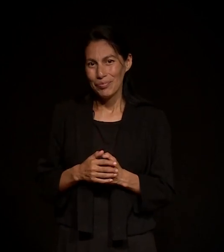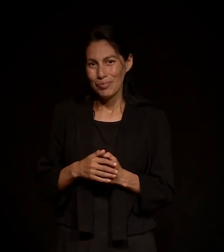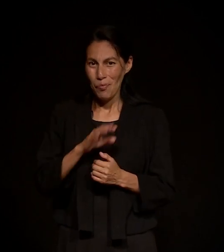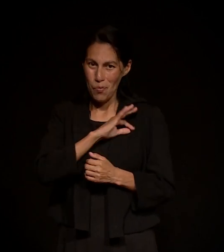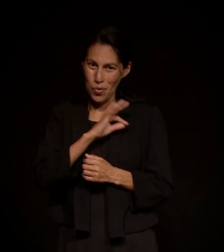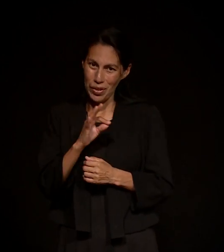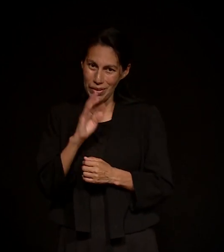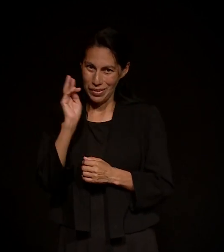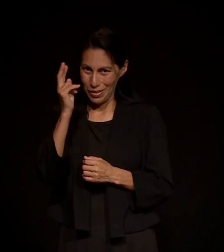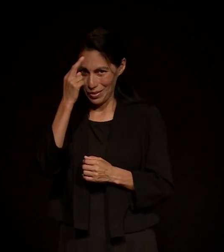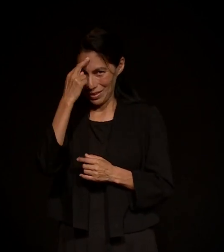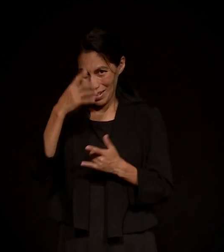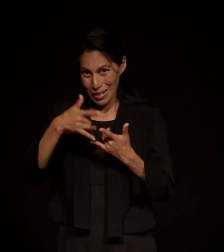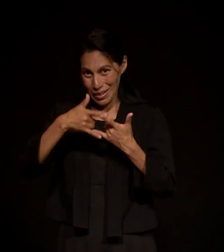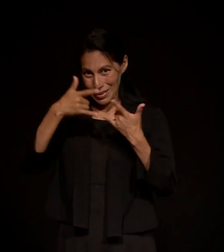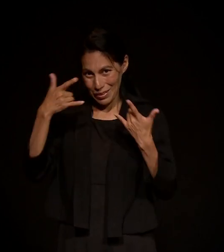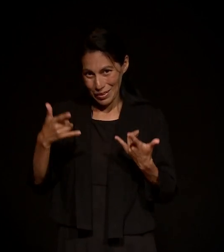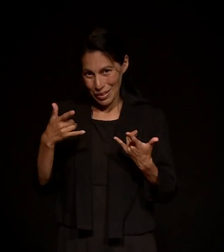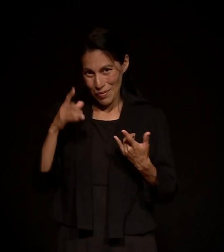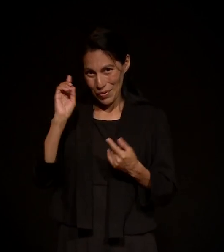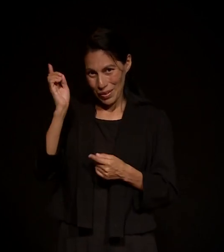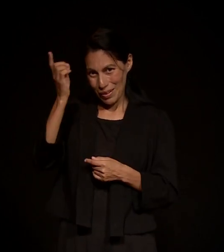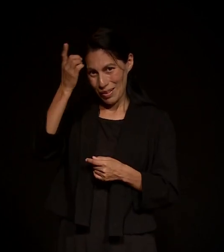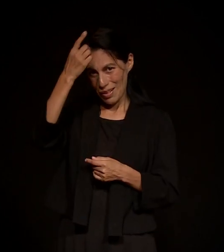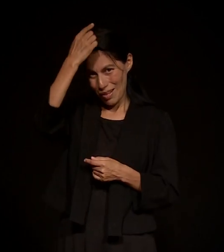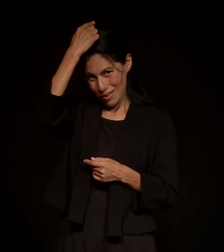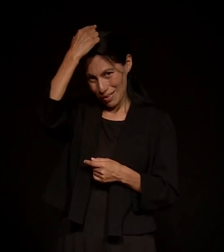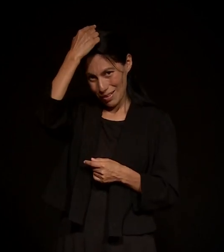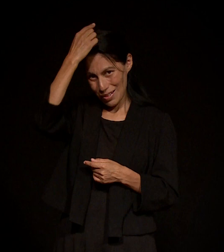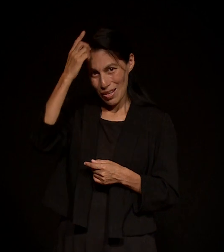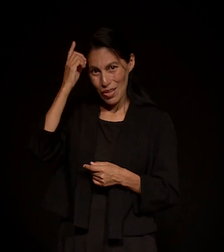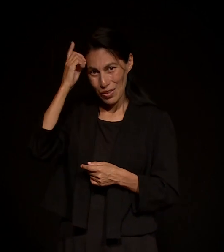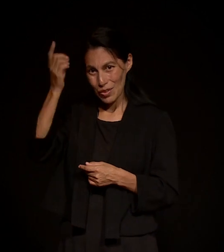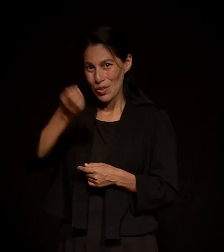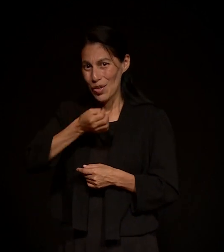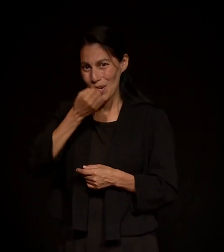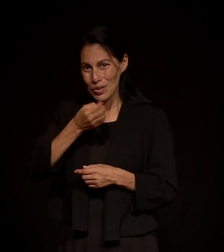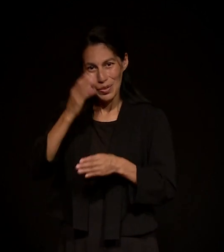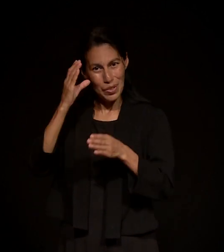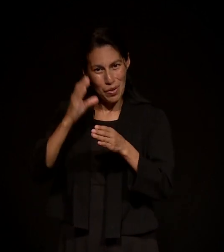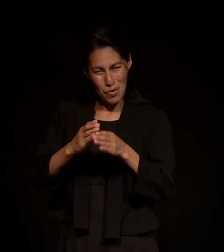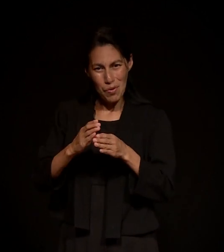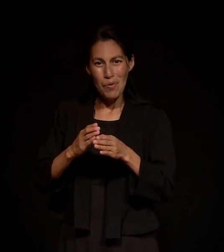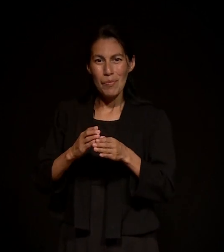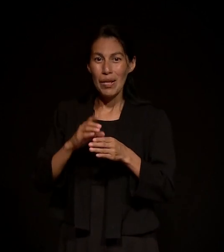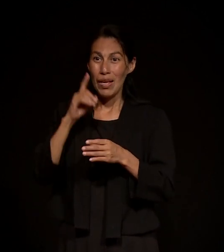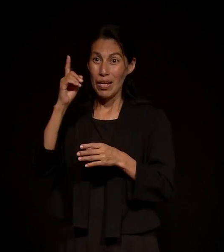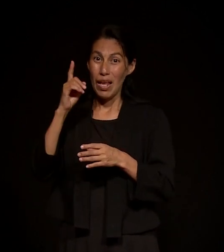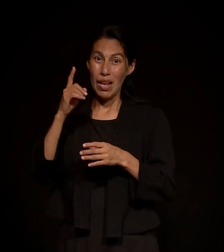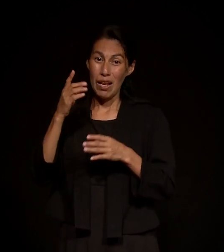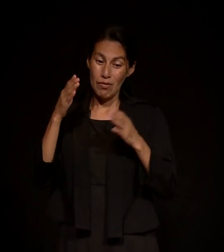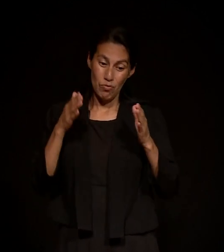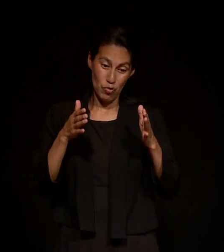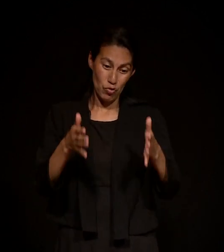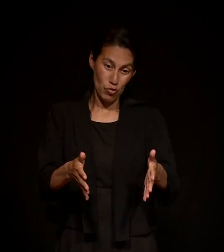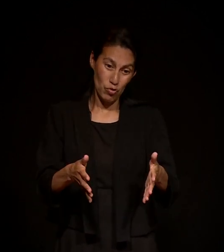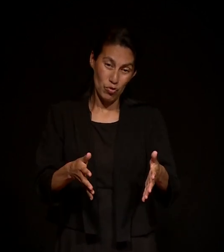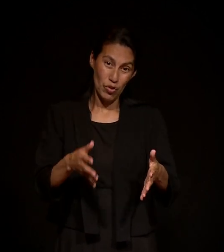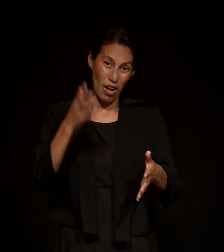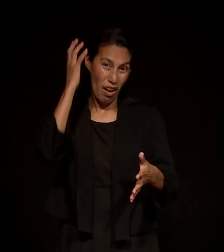pero al menos pueden recordar la historia de Daniel, que Dios cumple las oraciones y Dios está en el foso de los